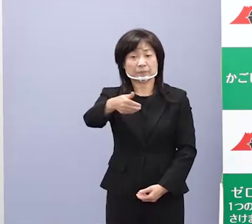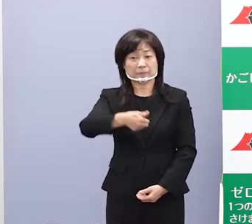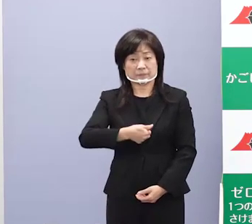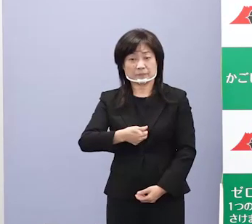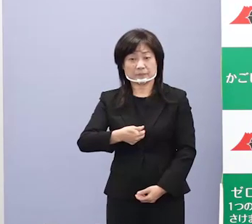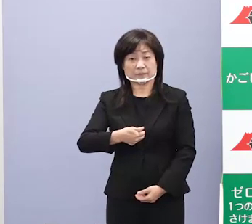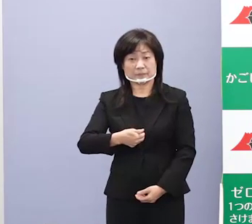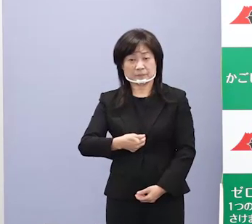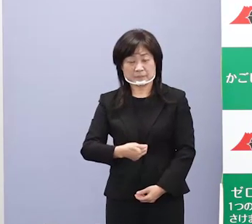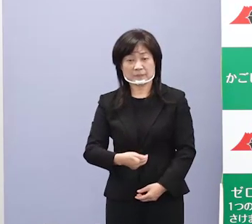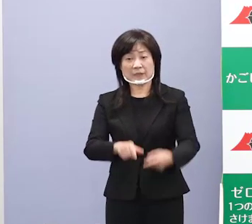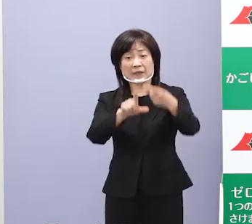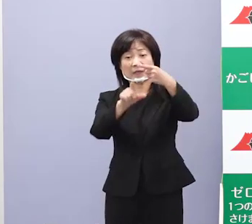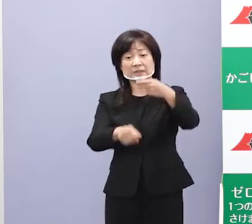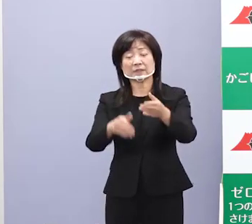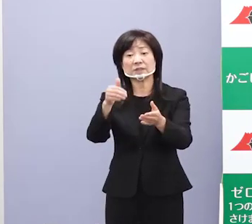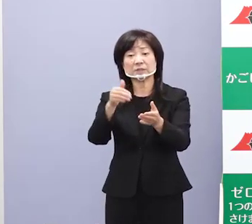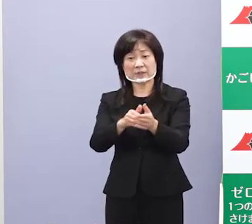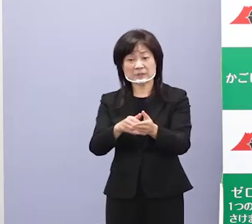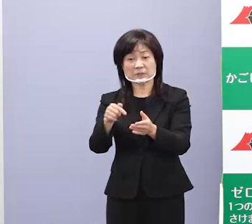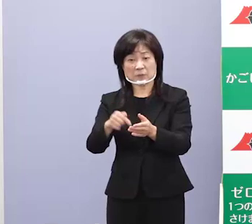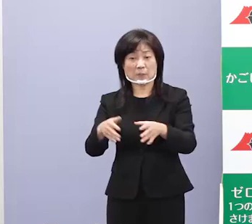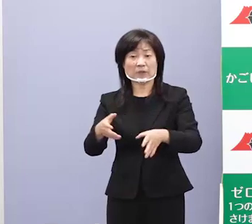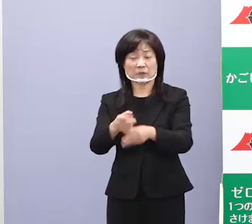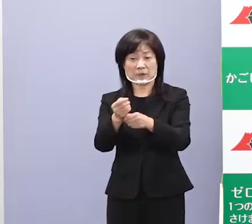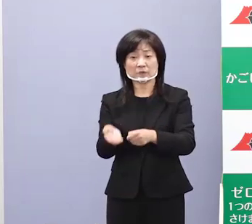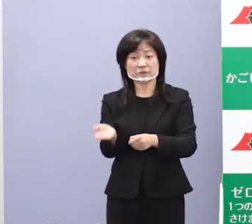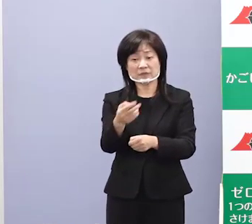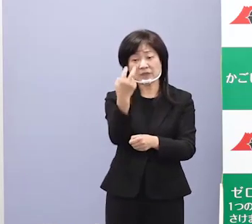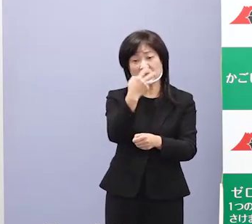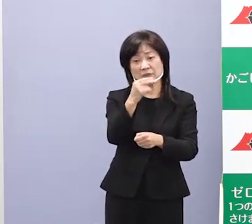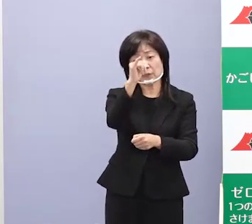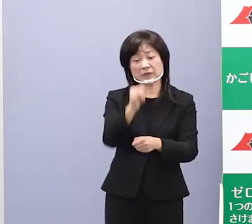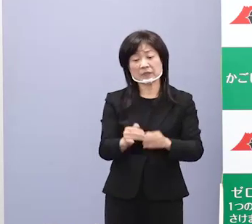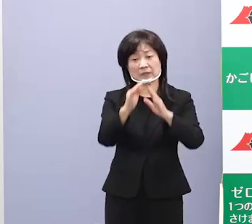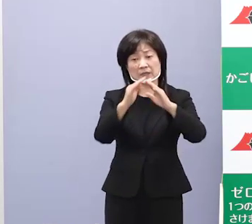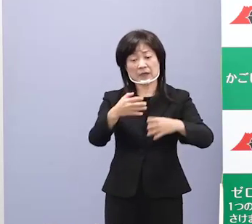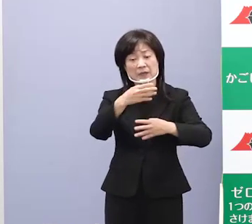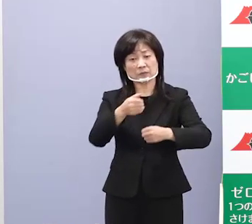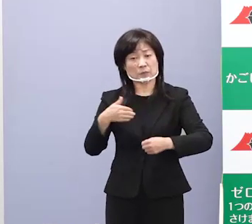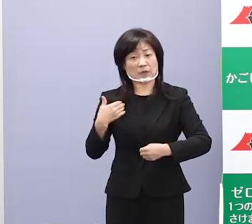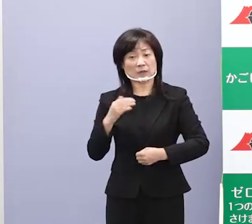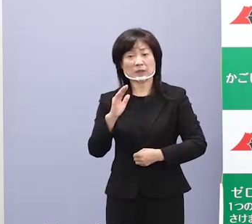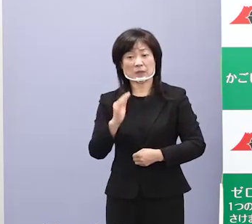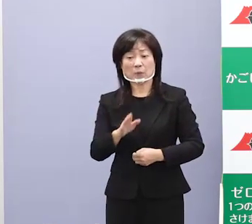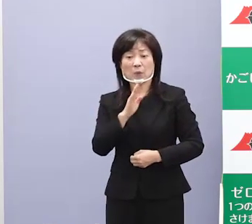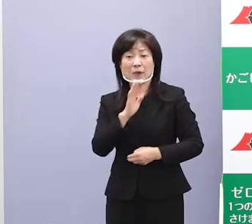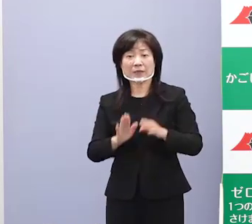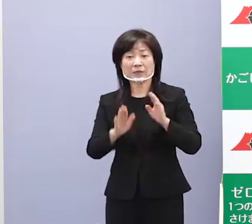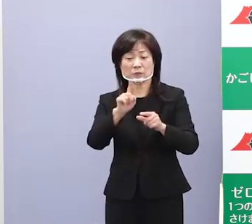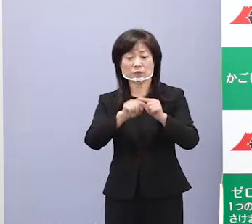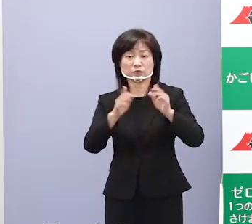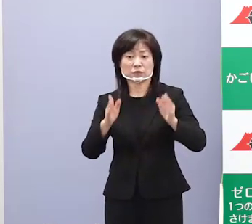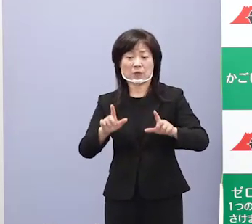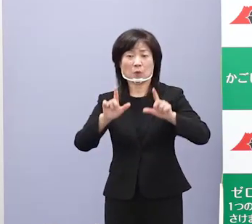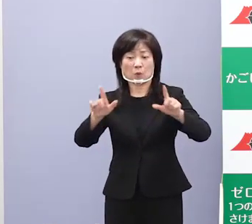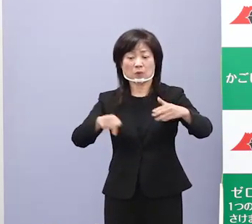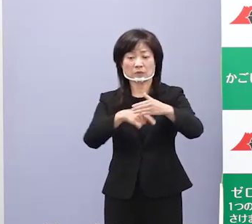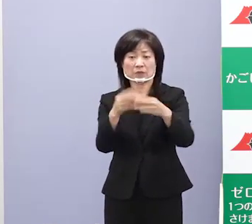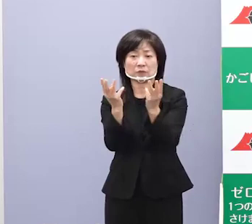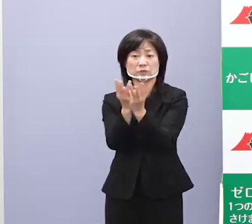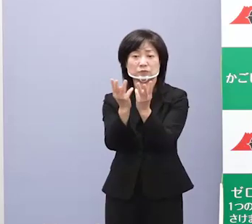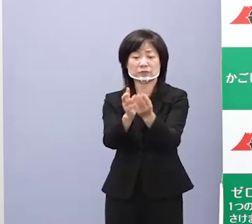最終報告が1月末にまとまる予定だと思うんですが、次の検討委員会の時期にもよりますけれども、現状 その中間報告に出ている数